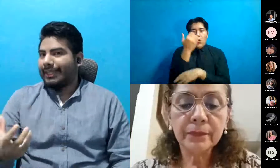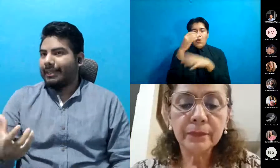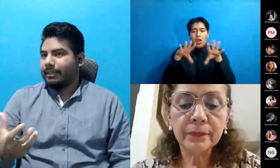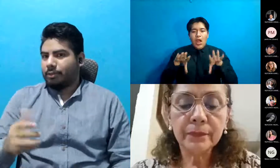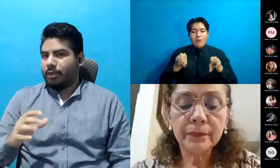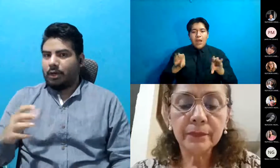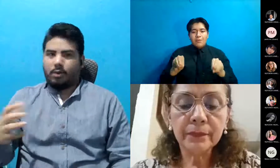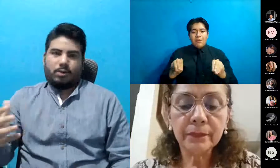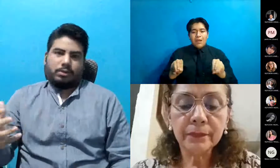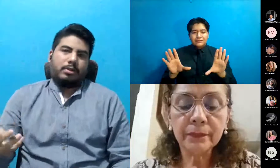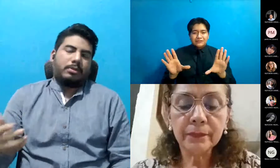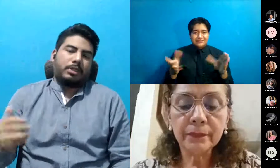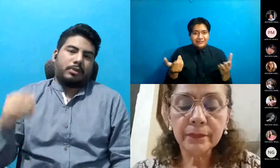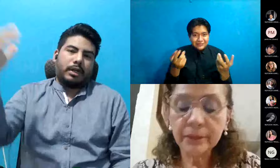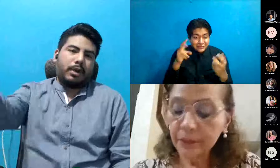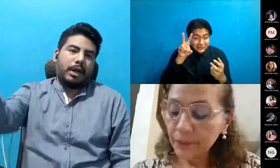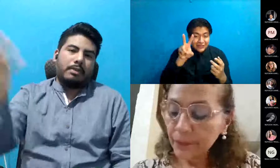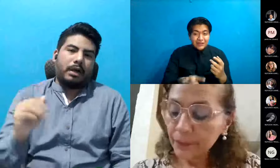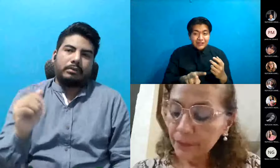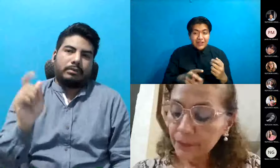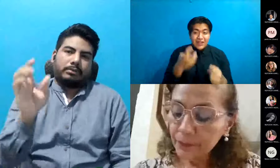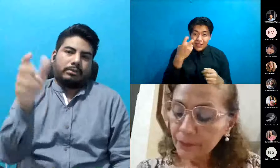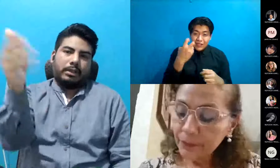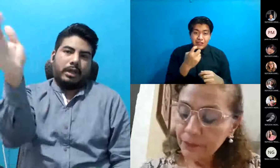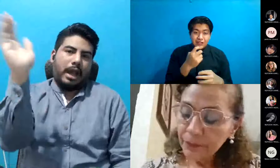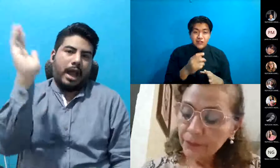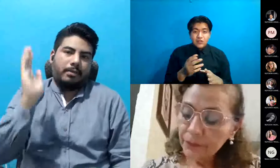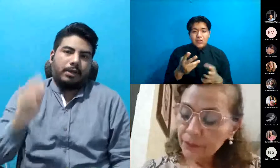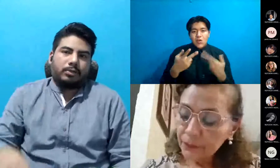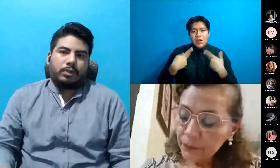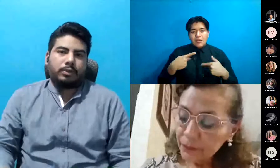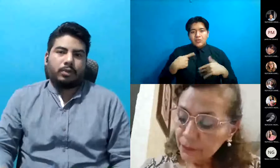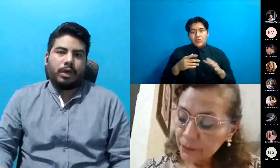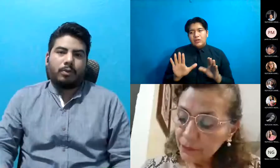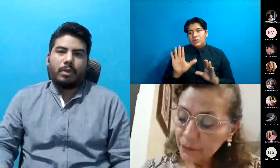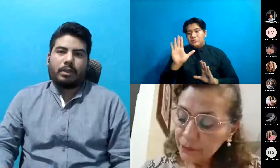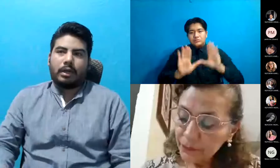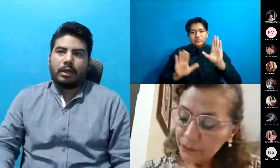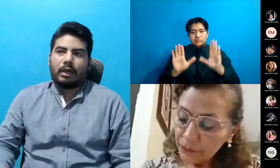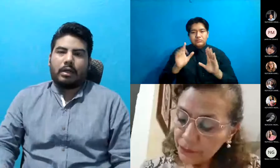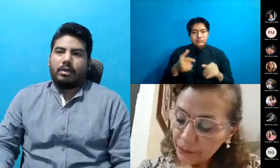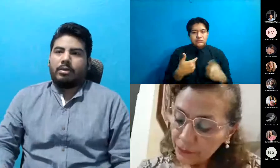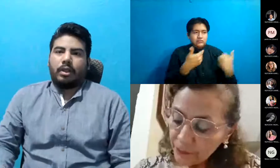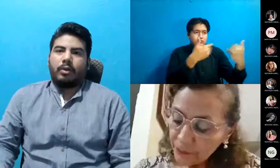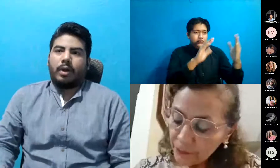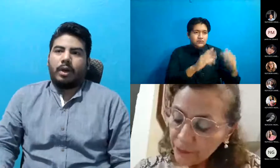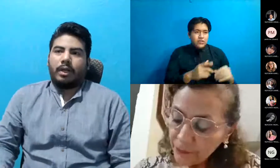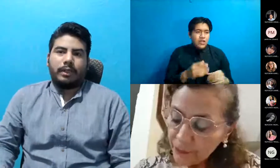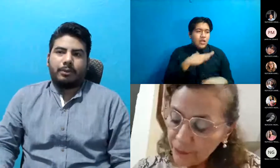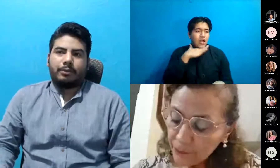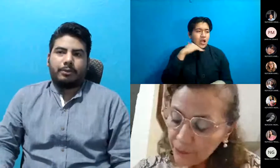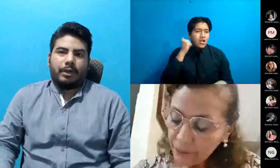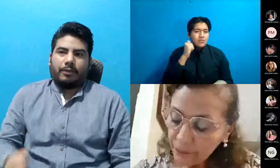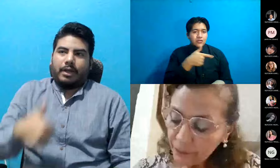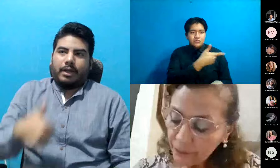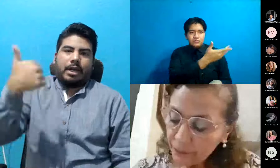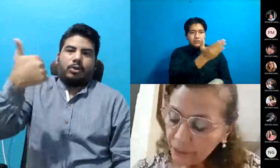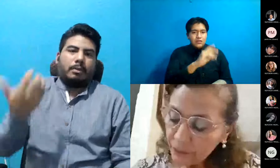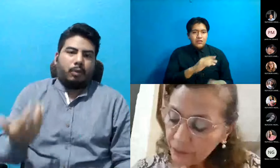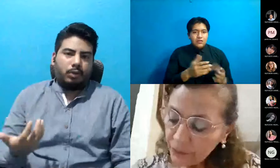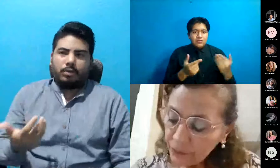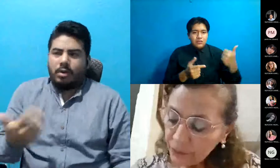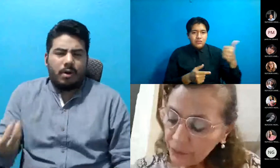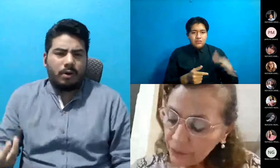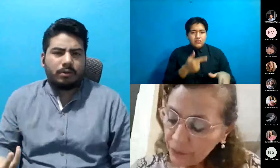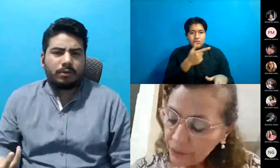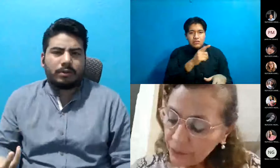ustedes no entiendan es otra cosa, es lo mismo. Llega un alemán habla en su lengua materna y ustedes no van a entender, pero eso significa que el